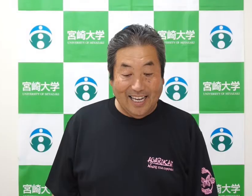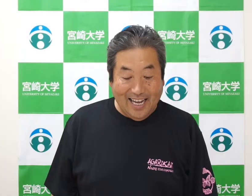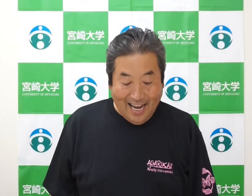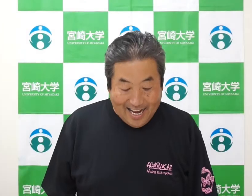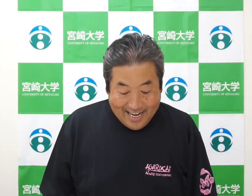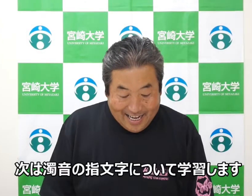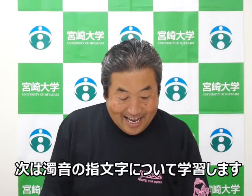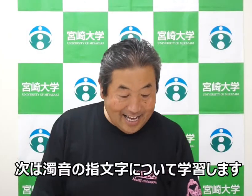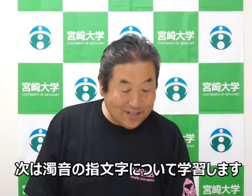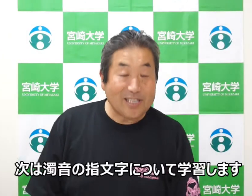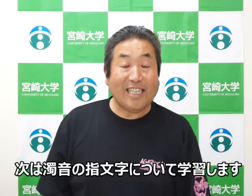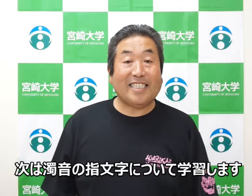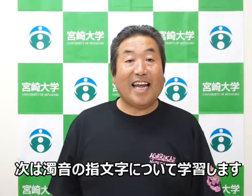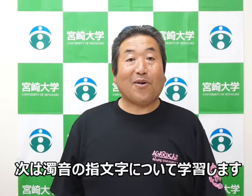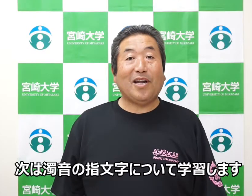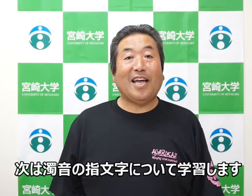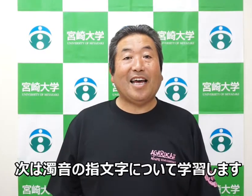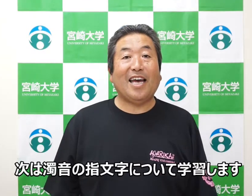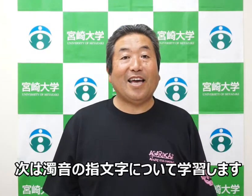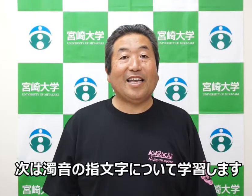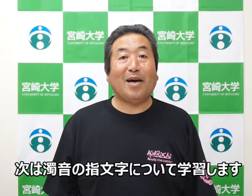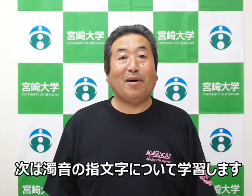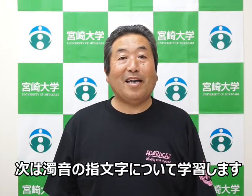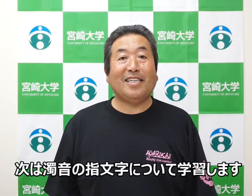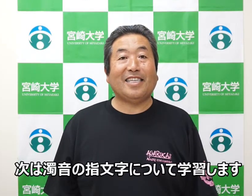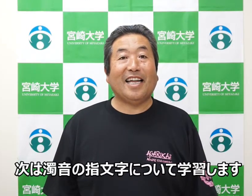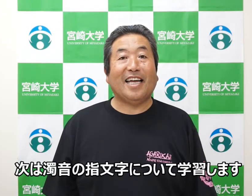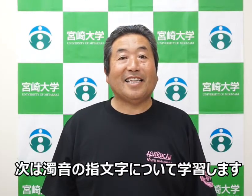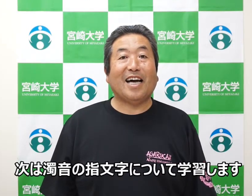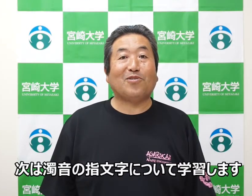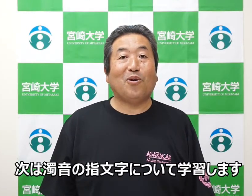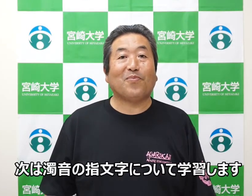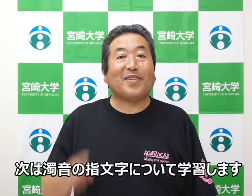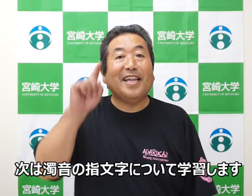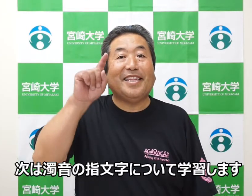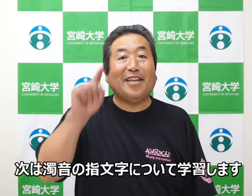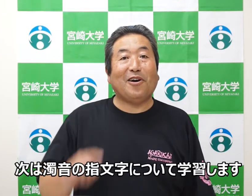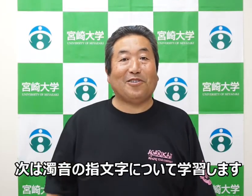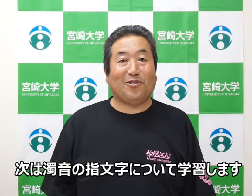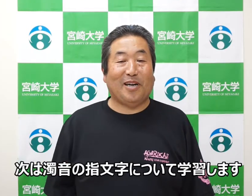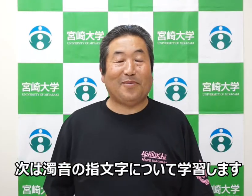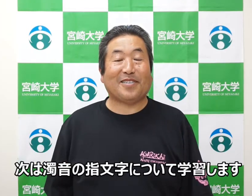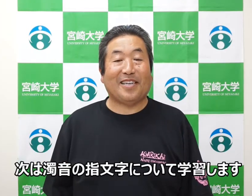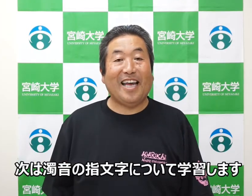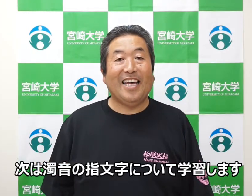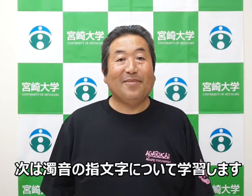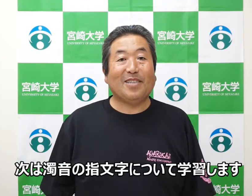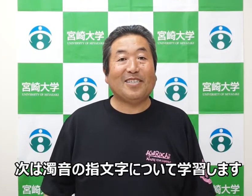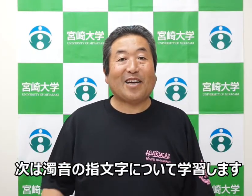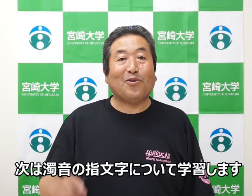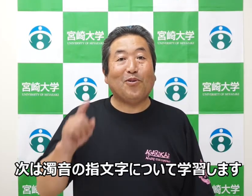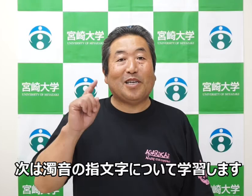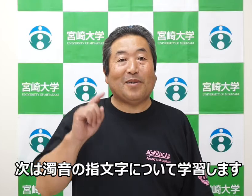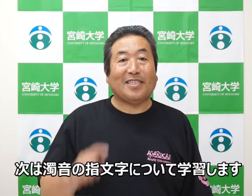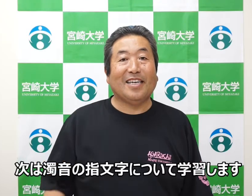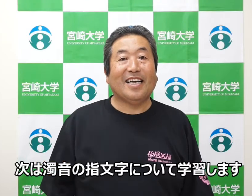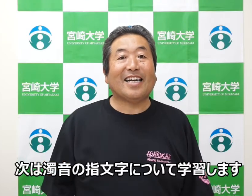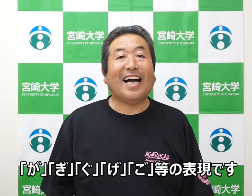はい。次にですね、これ、名前にですね、濁音、点々のある人がありますよね。まず濁音を教えます。が、